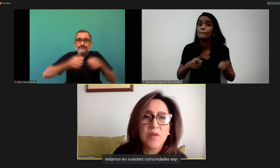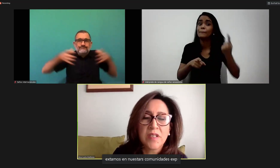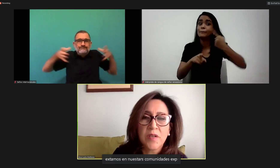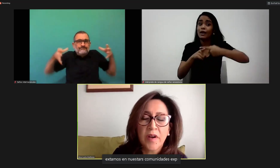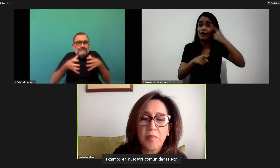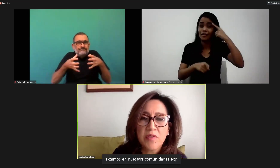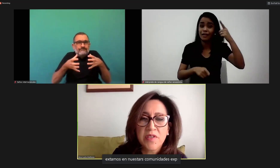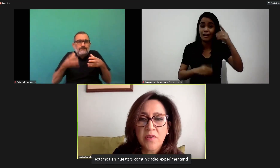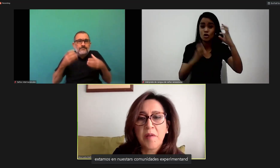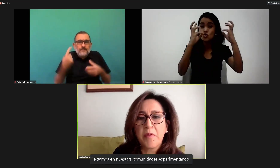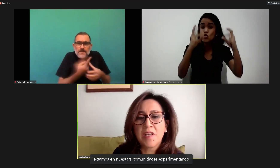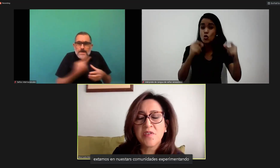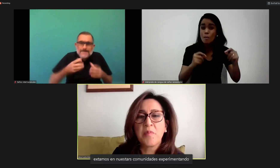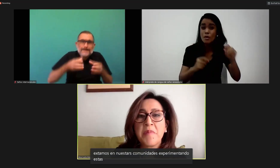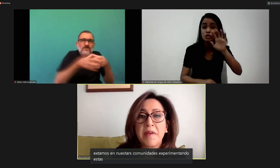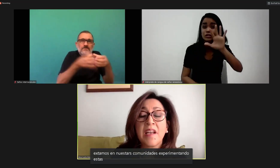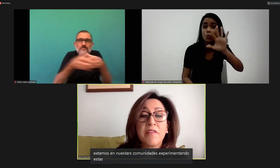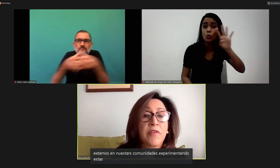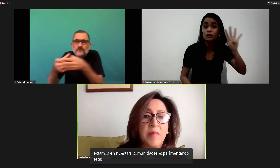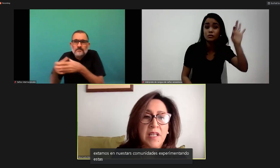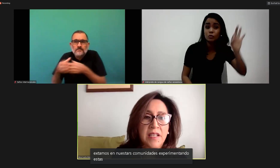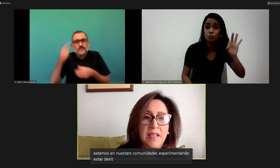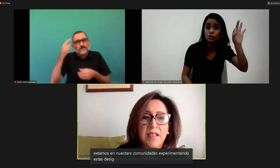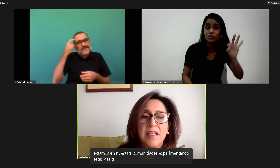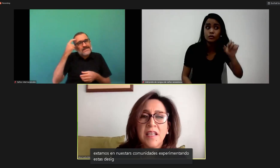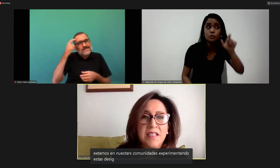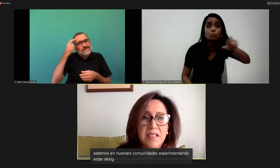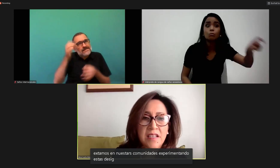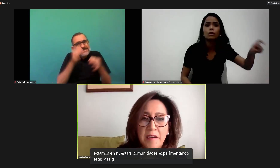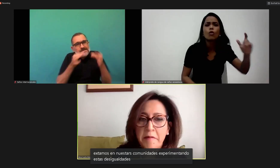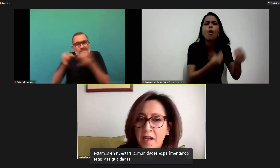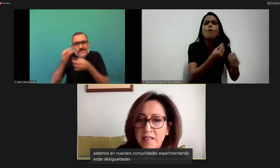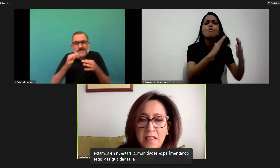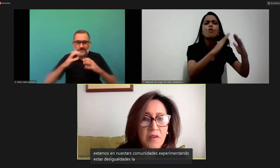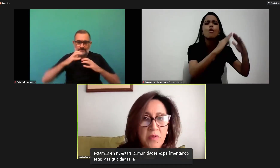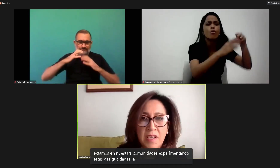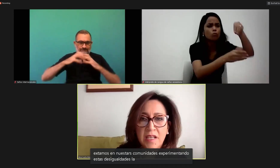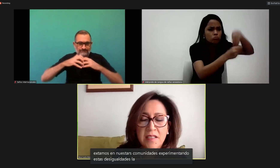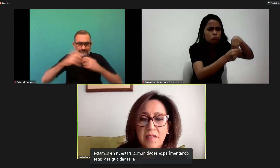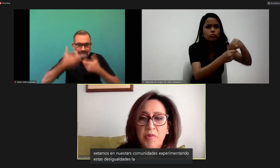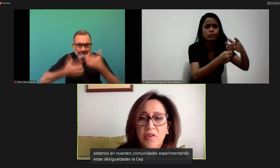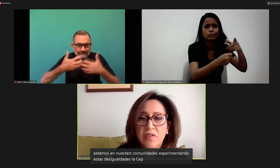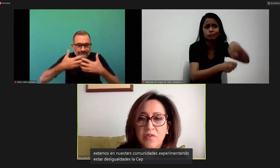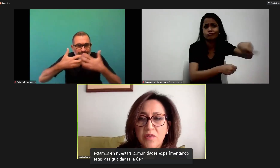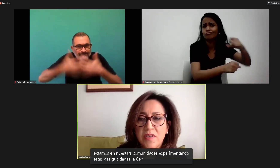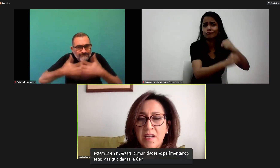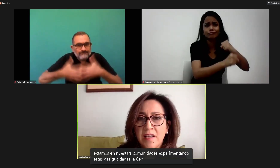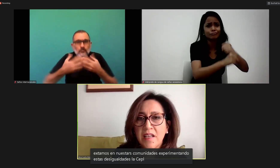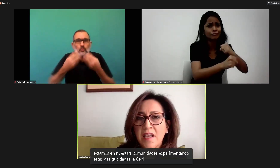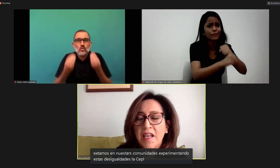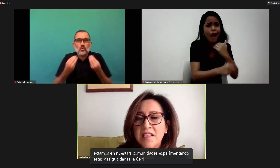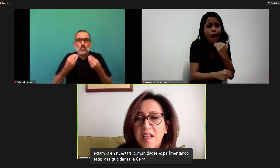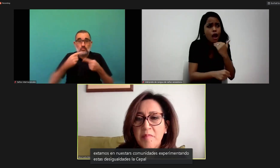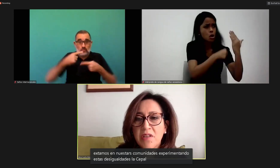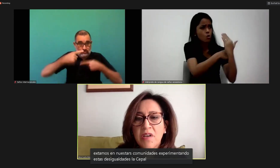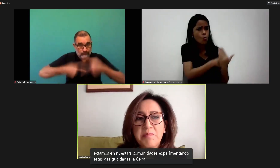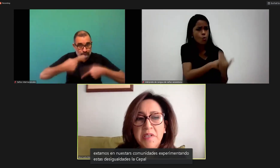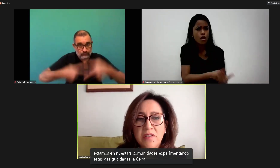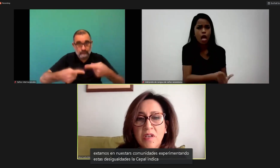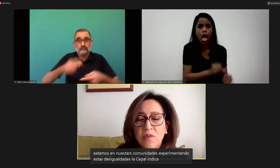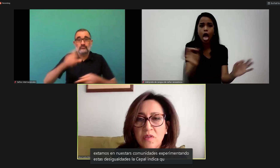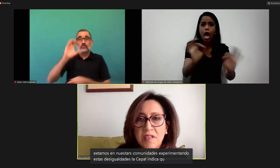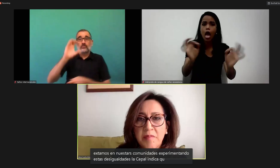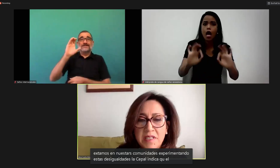el 54% de la población vive en la informalidad, es decir, trabaja sin ninguna clase de protección social. En este ámbito,